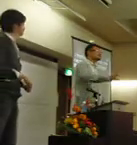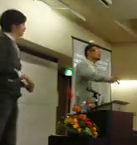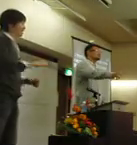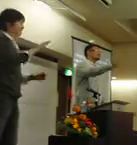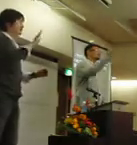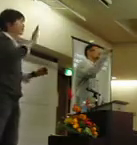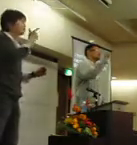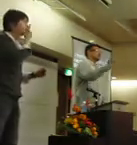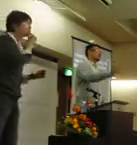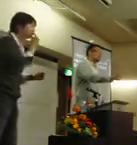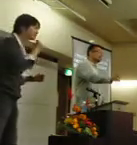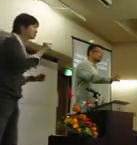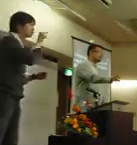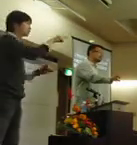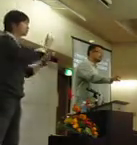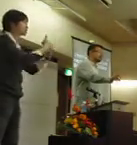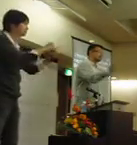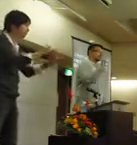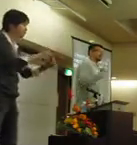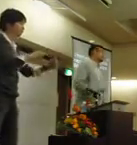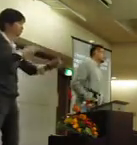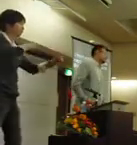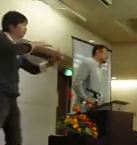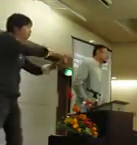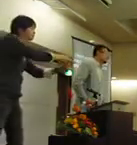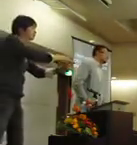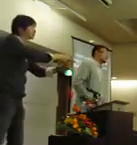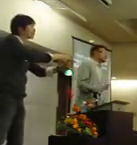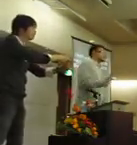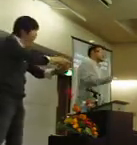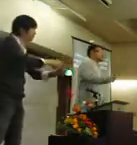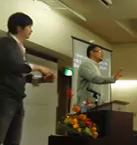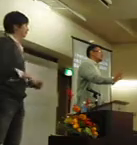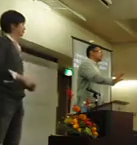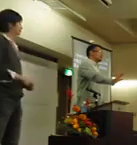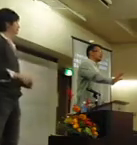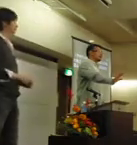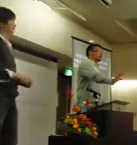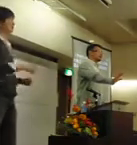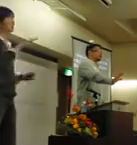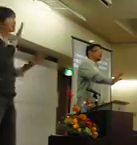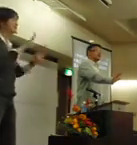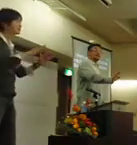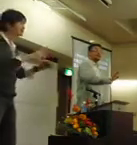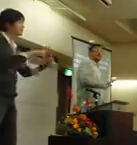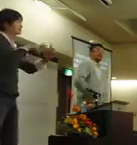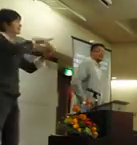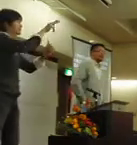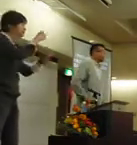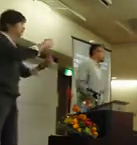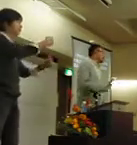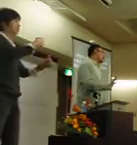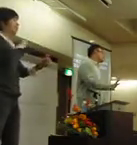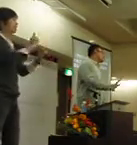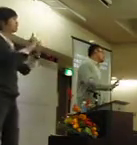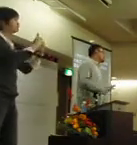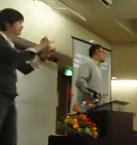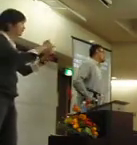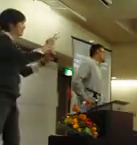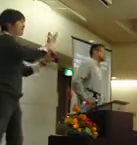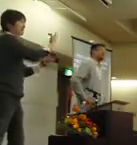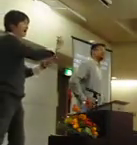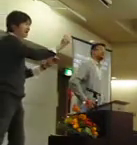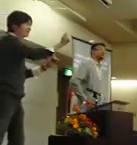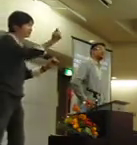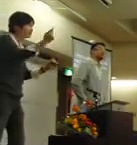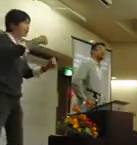もしその人を殺したならば、今死刑囚で私の知っているけども、何人